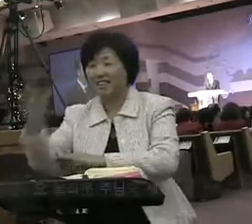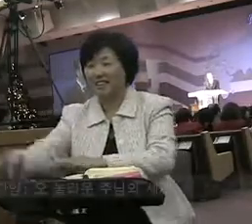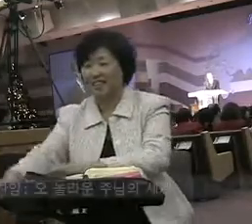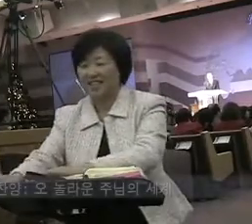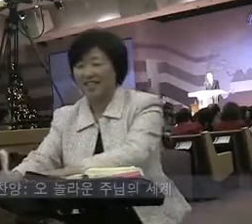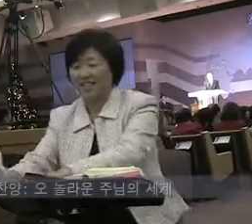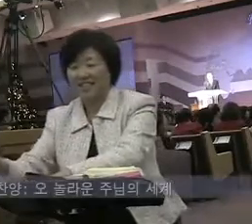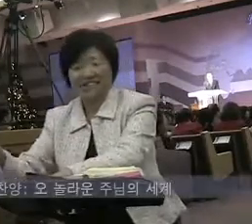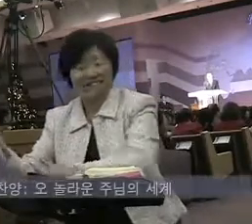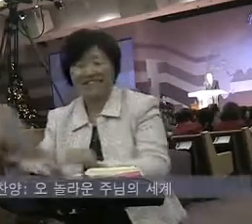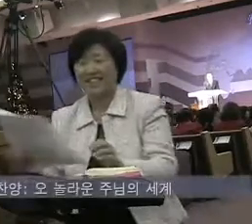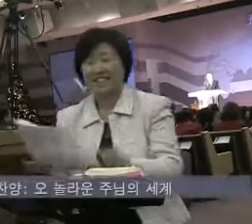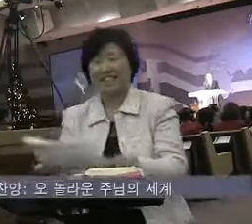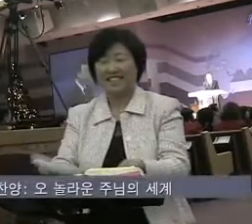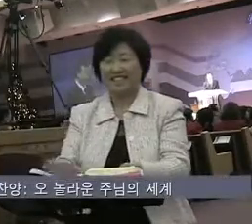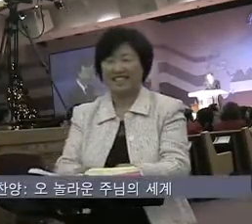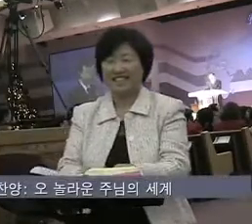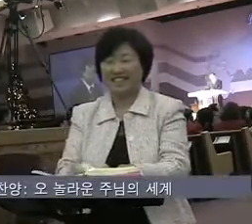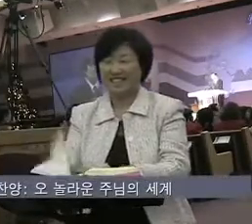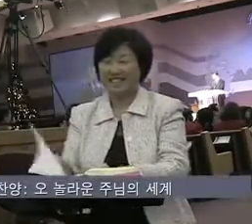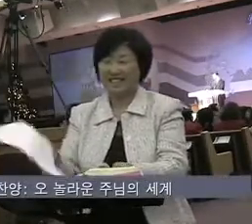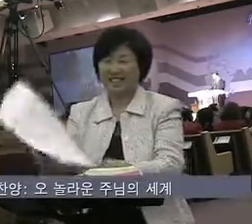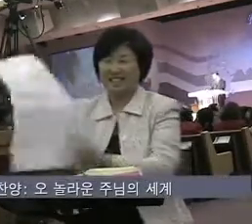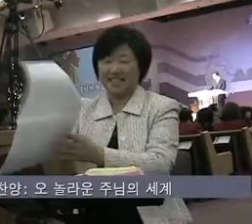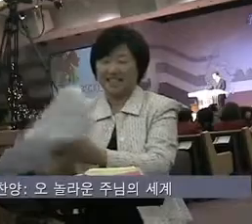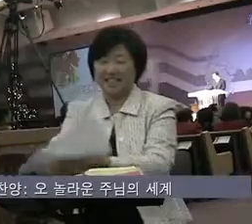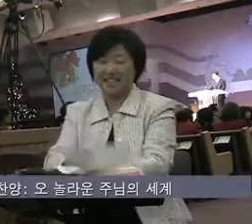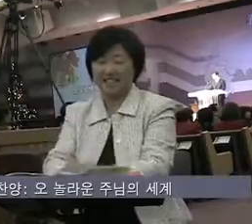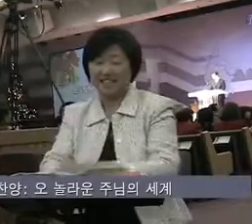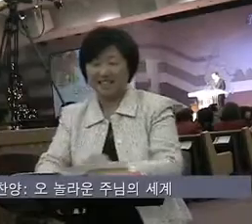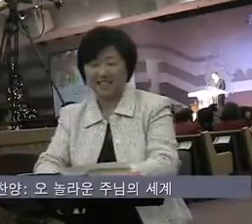세계라는 곡곡으로 주님을 찬양하겠습니다.